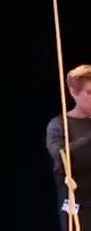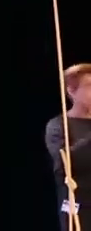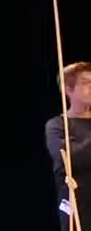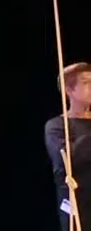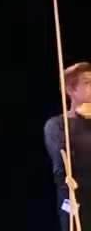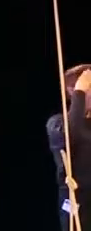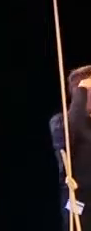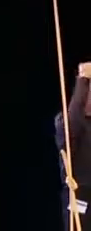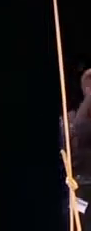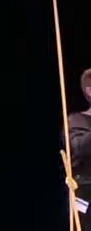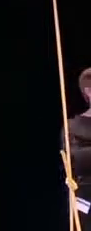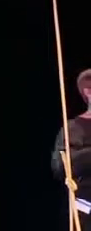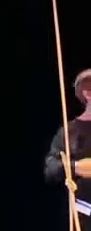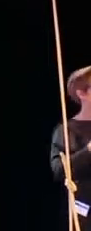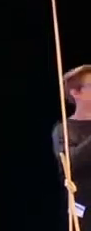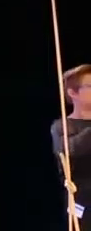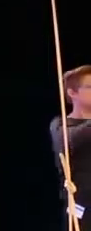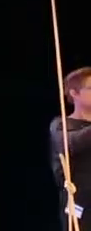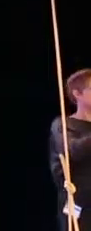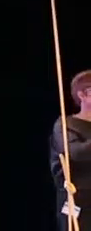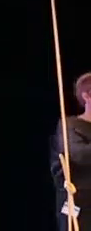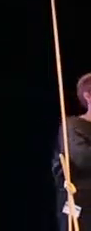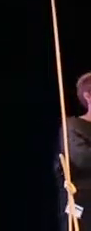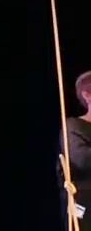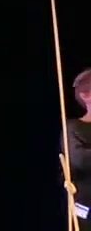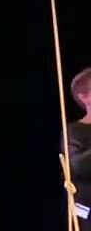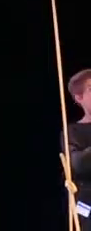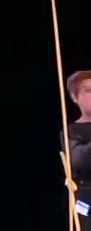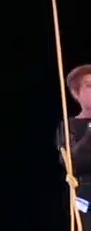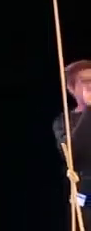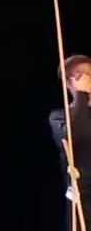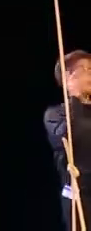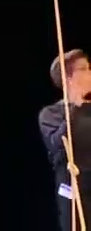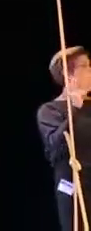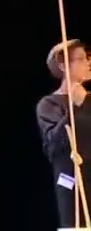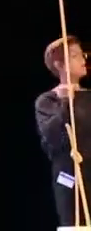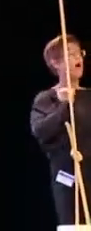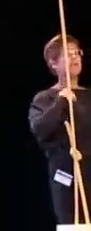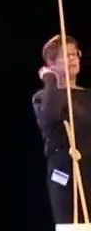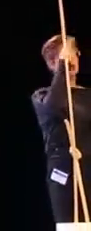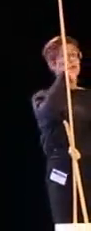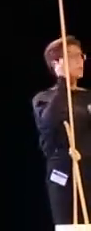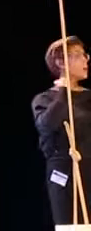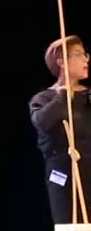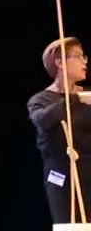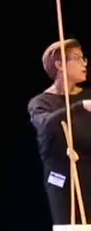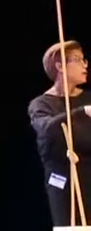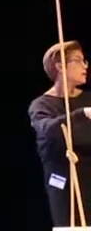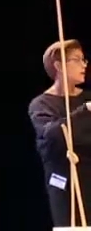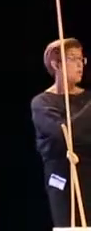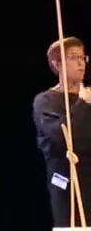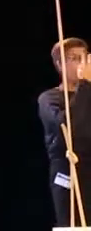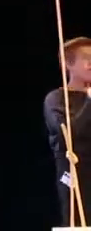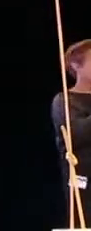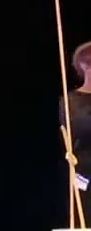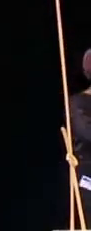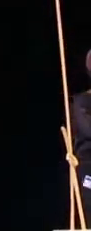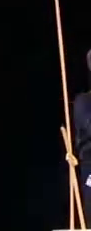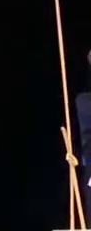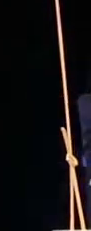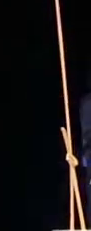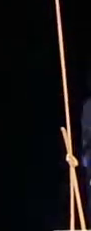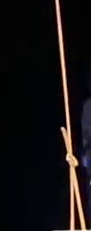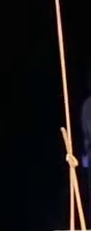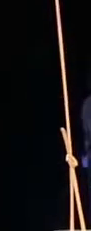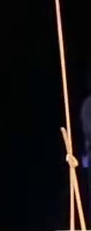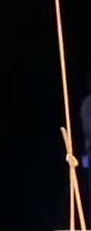och leva på solenergi som i Indien, Bangladesh och Tyskland, om vi kunde åka tåg som i Japan, så skulle vi i stort sett vara